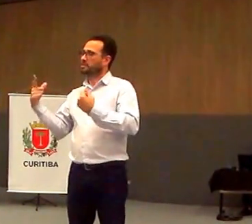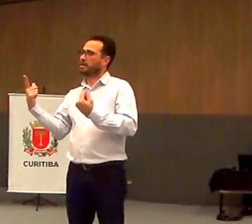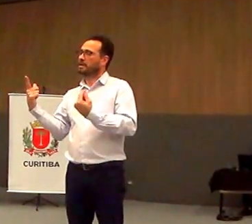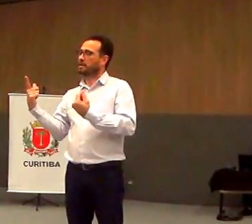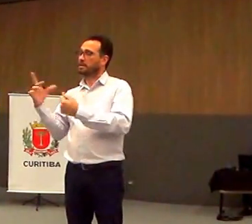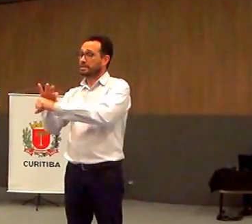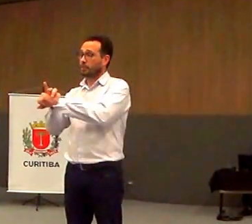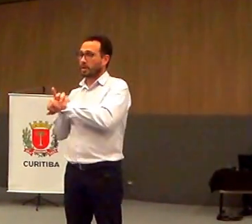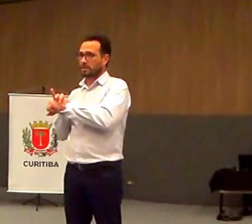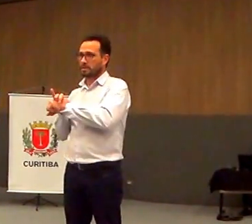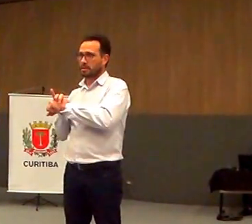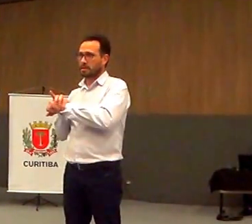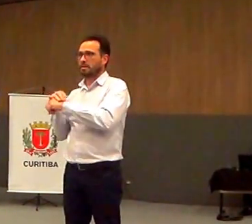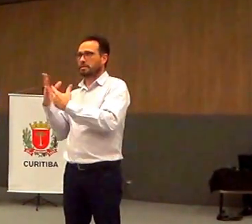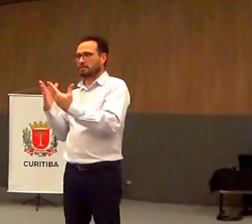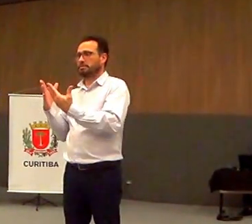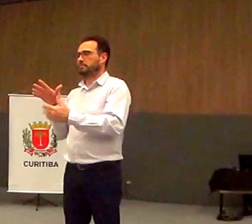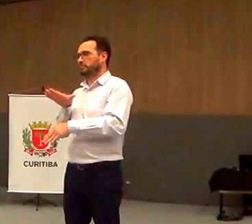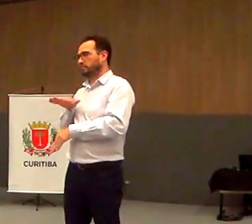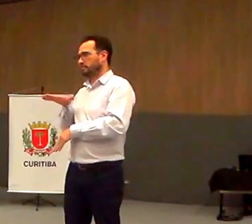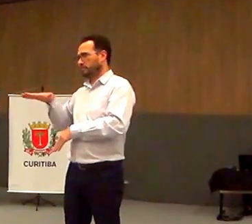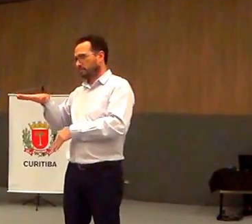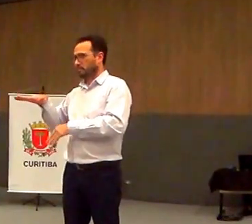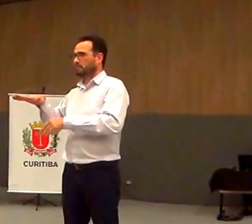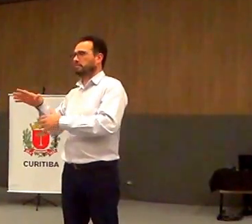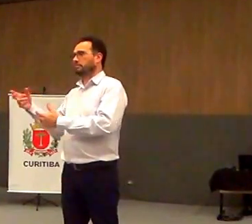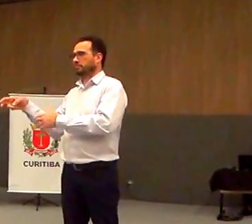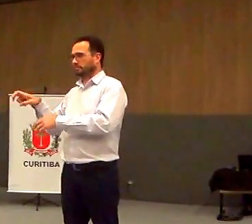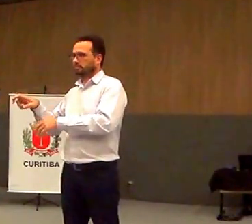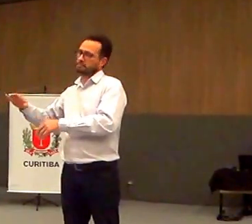relação à mobilidade do idoso.